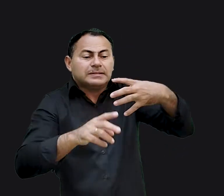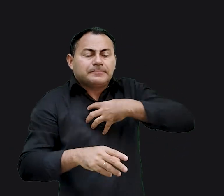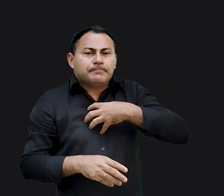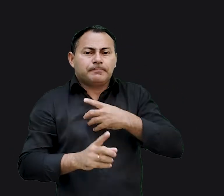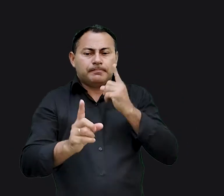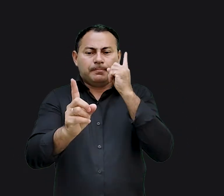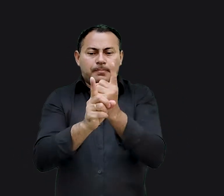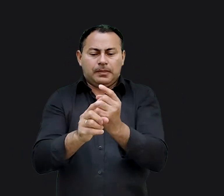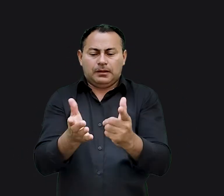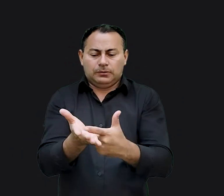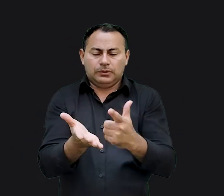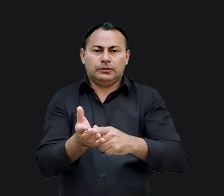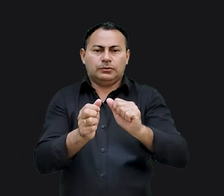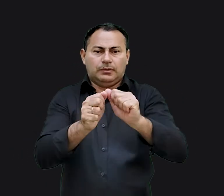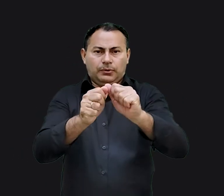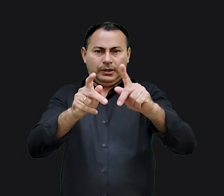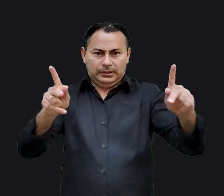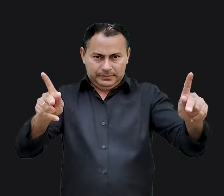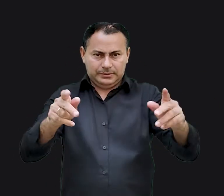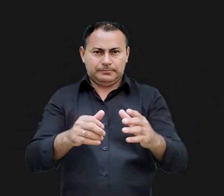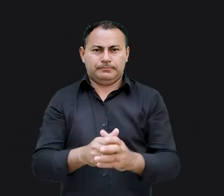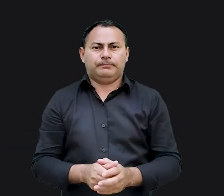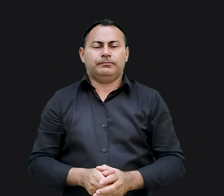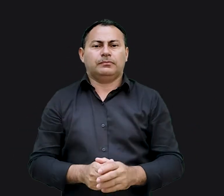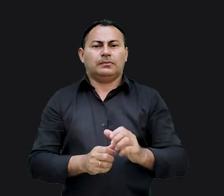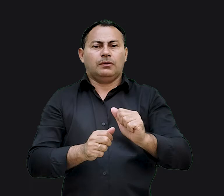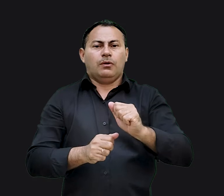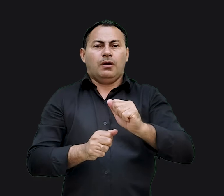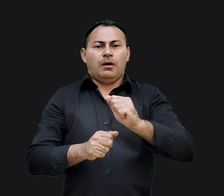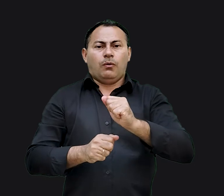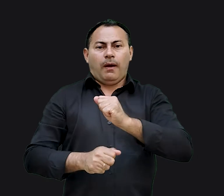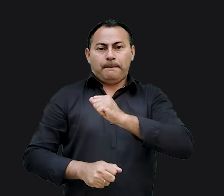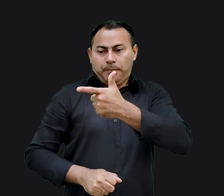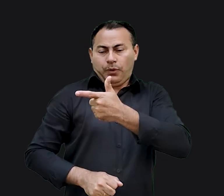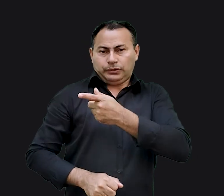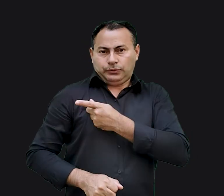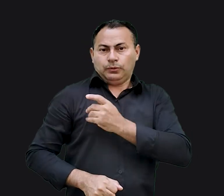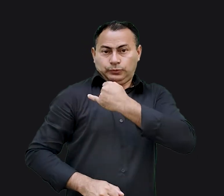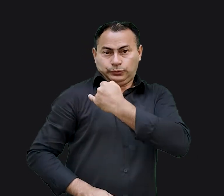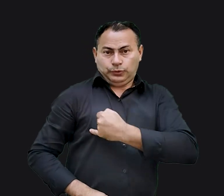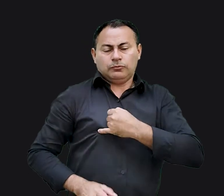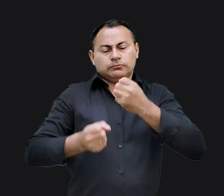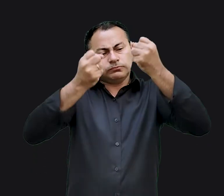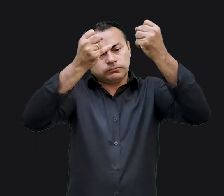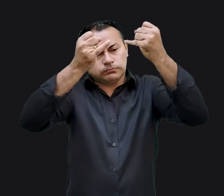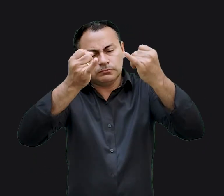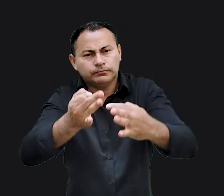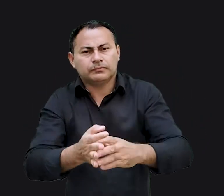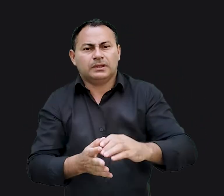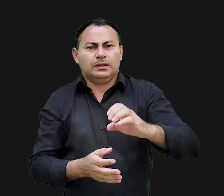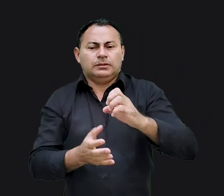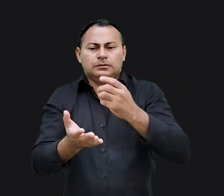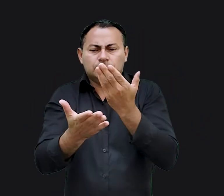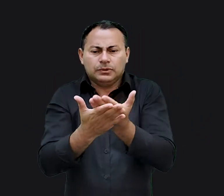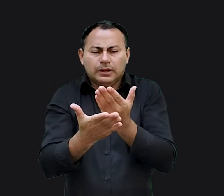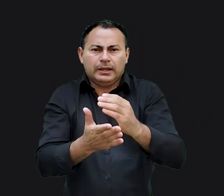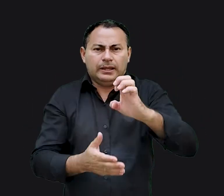visões podem ser encontradas no livro do Apocalipse. O apóstolo João registrou as visões apocalípticas e